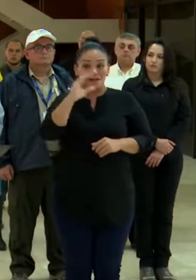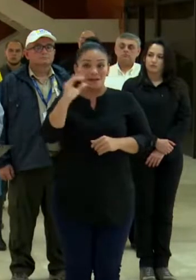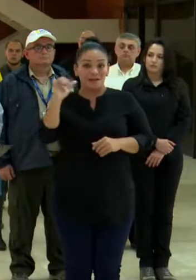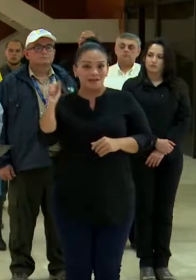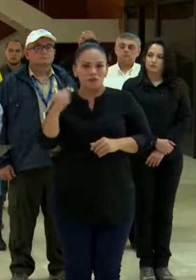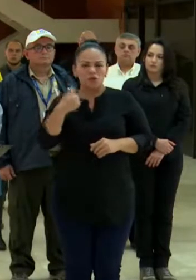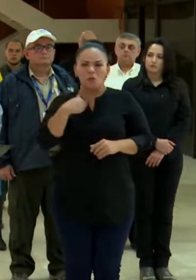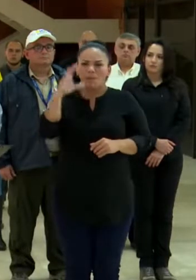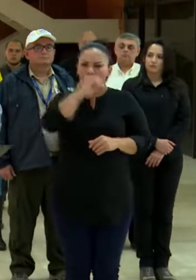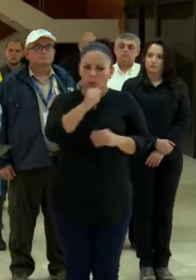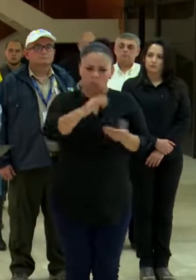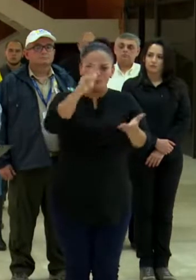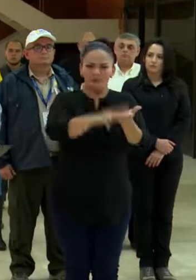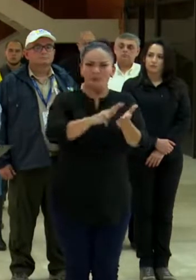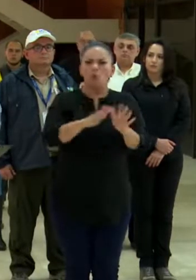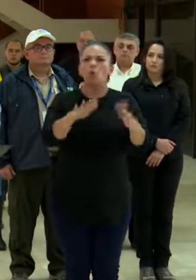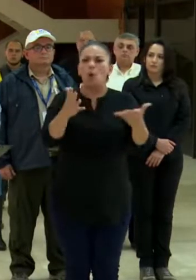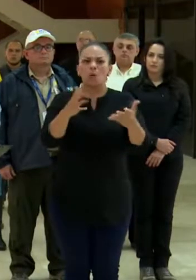por la prensa.